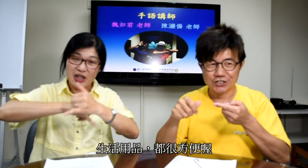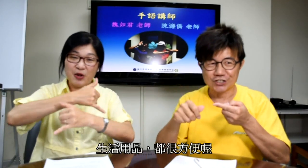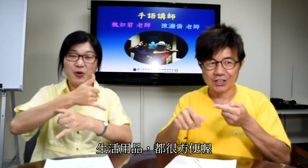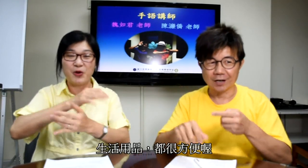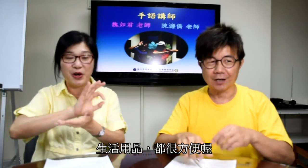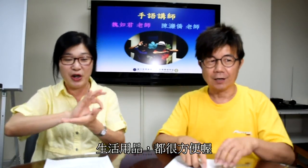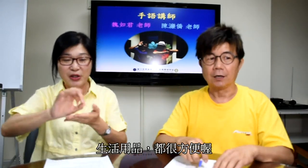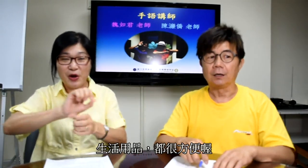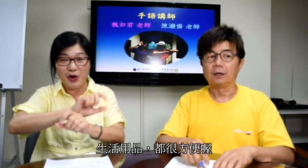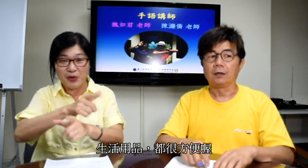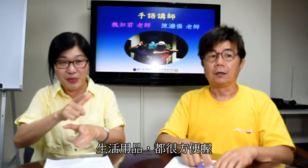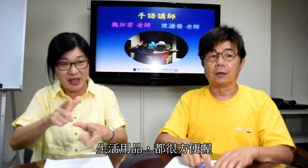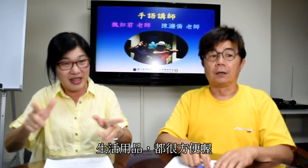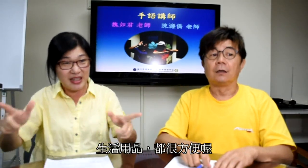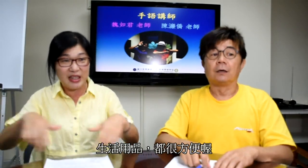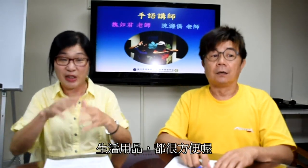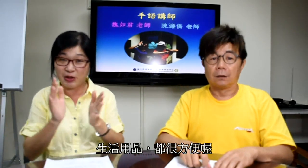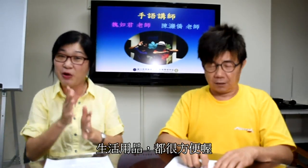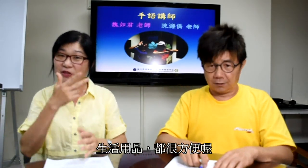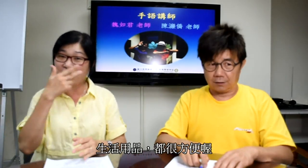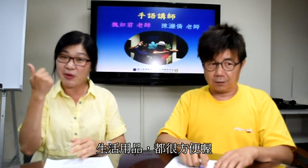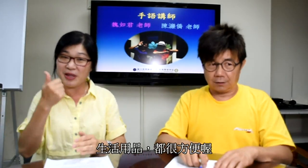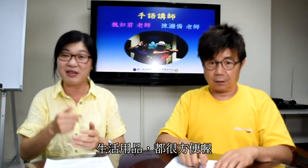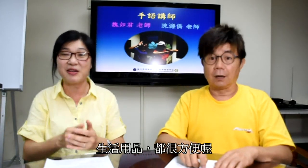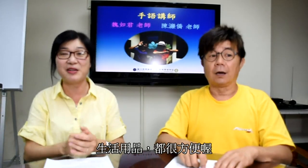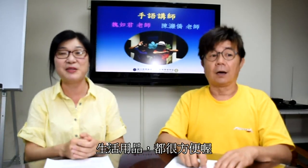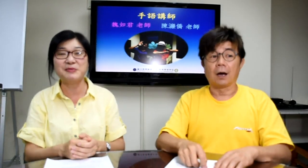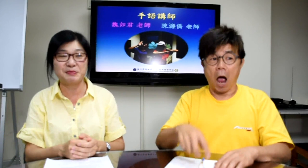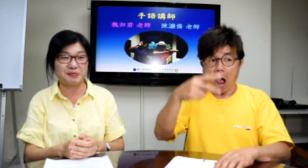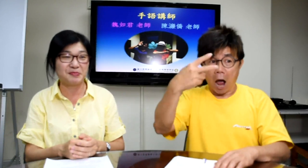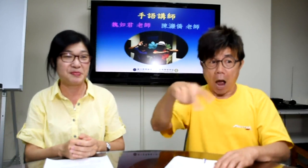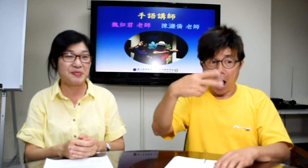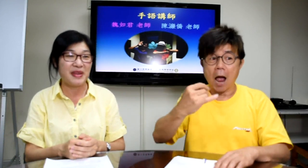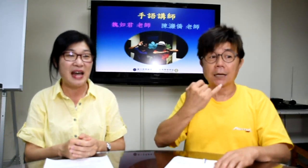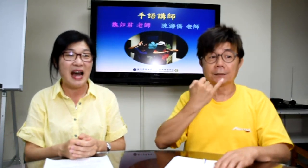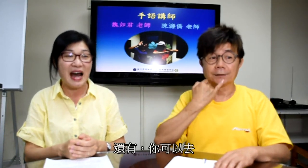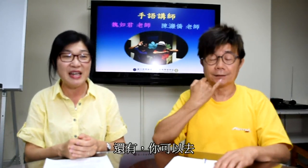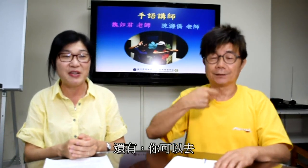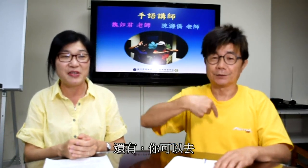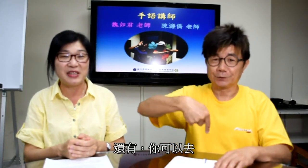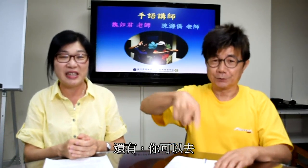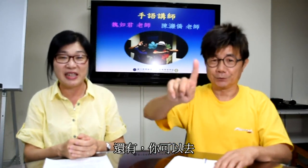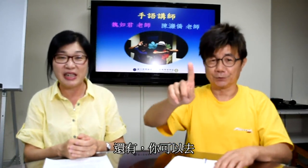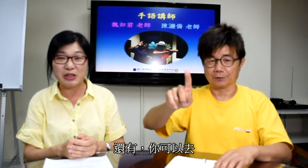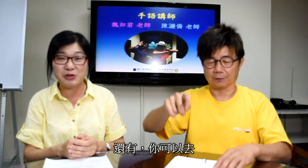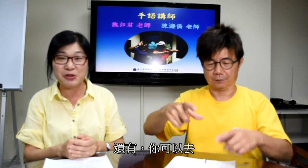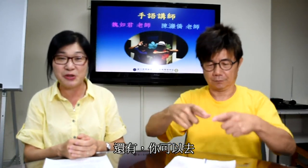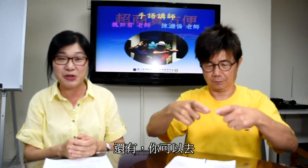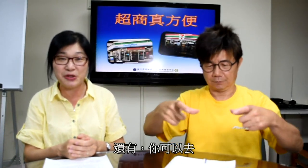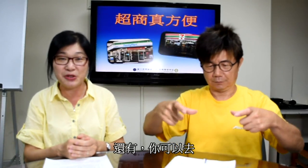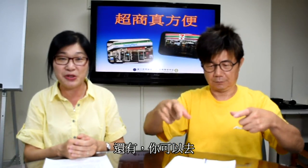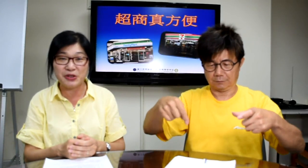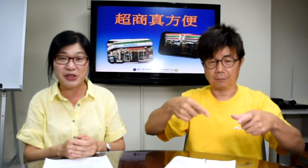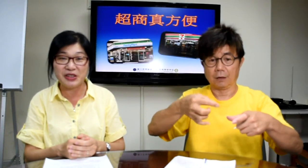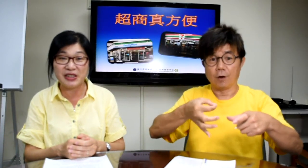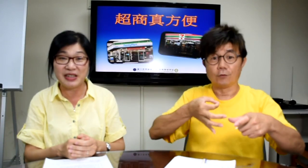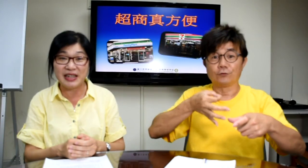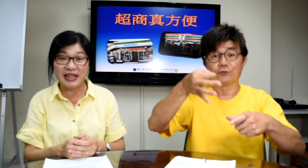生活用品都很方便哦。还有，你可以去